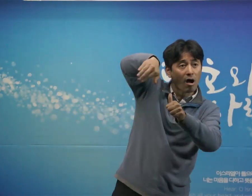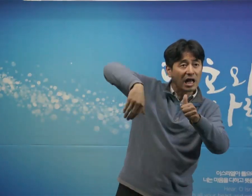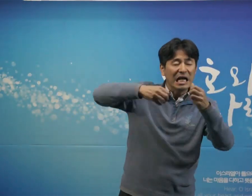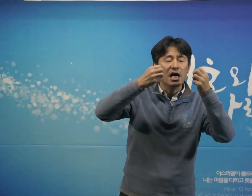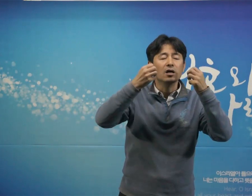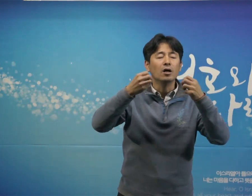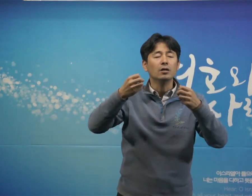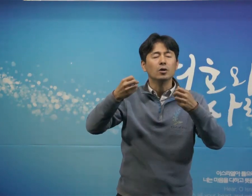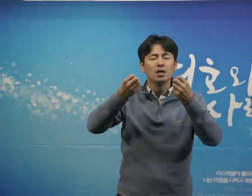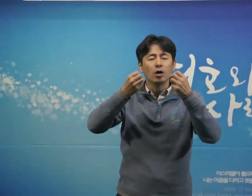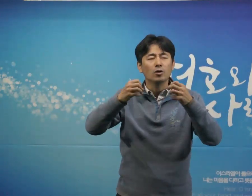어떤 환경이나